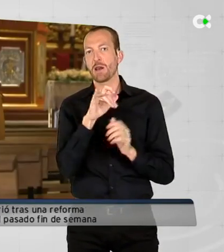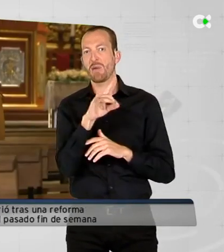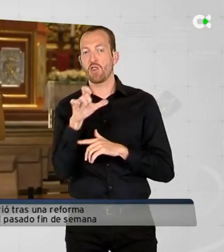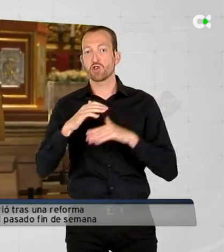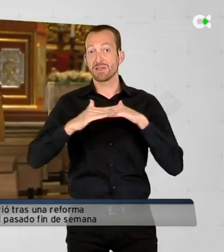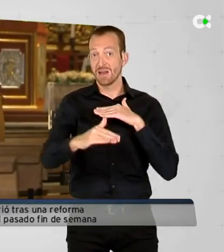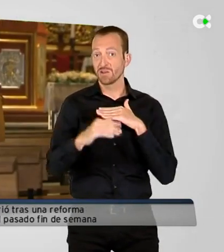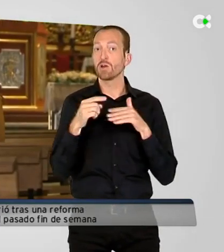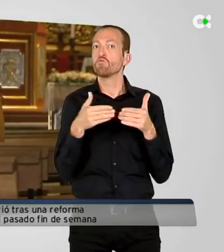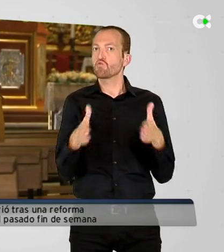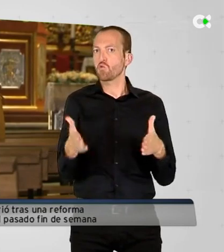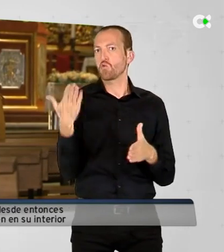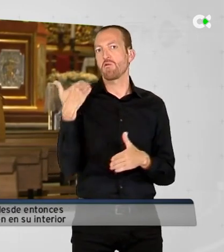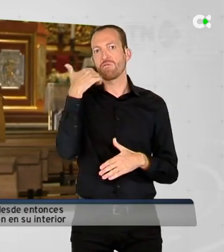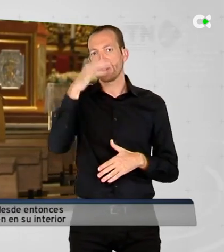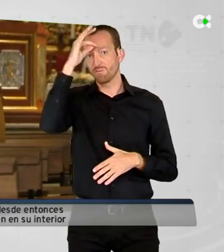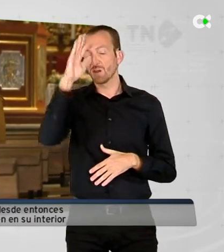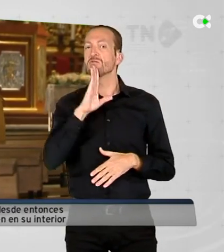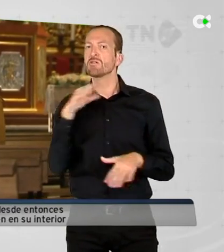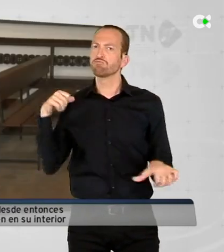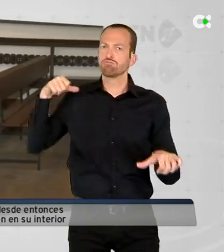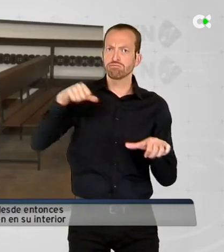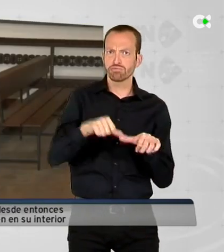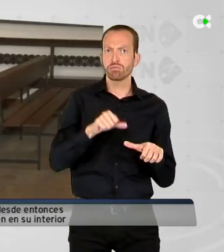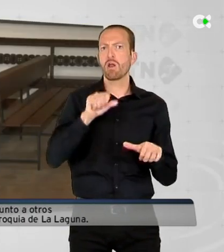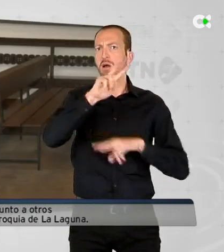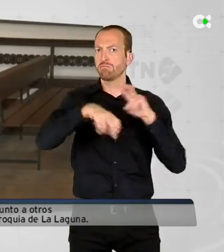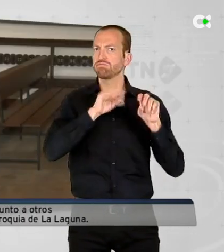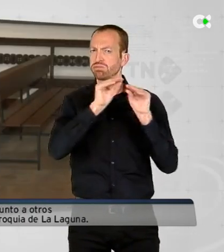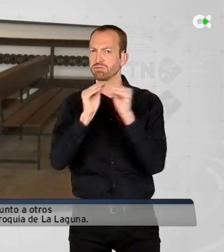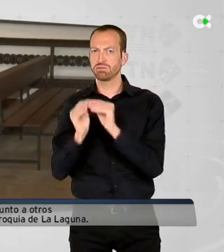volvió a abrir sus puertas el pasado fin de semana tras una larga restauración.